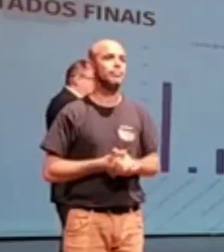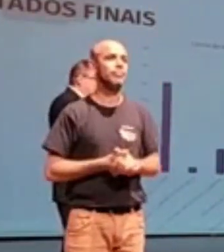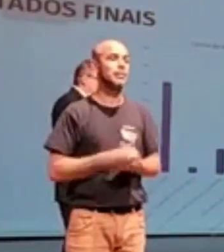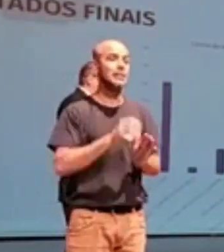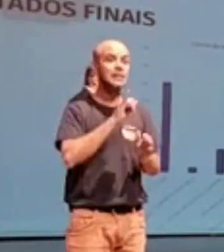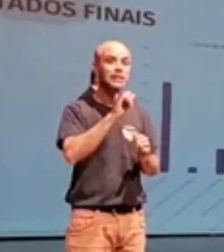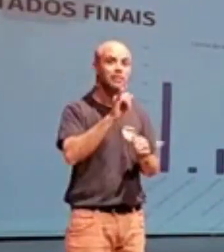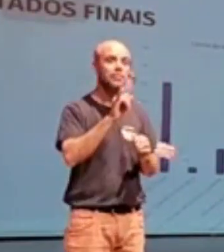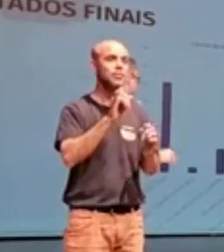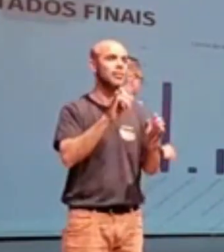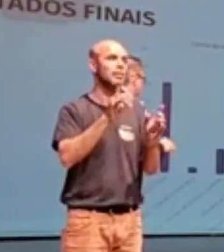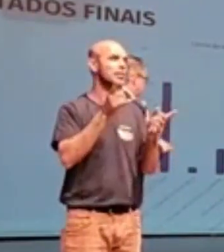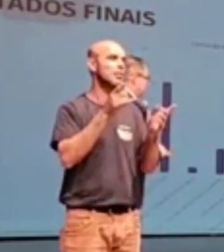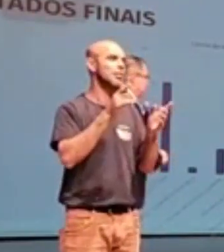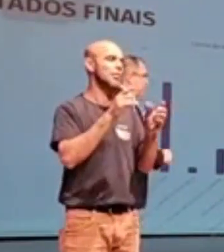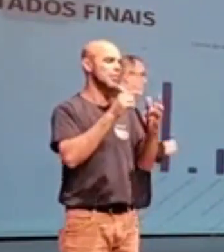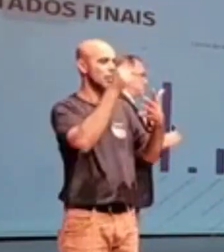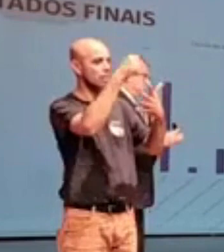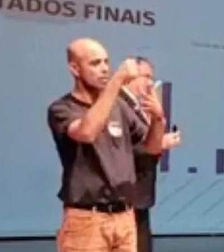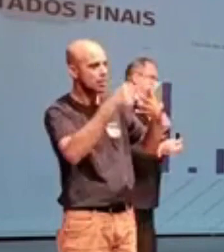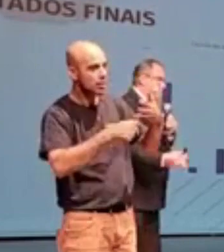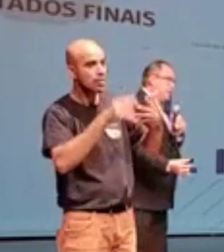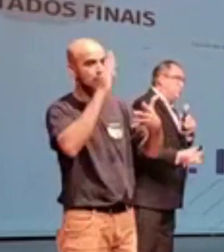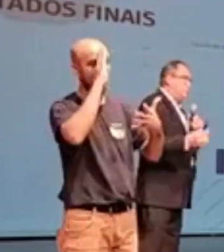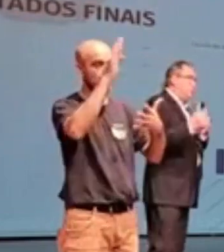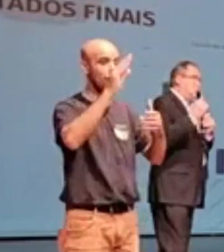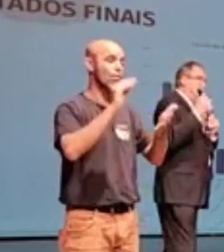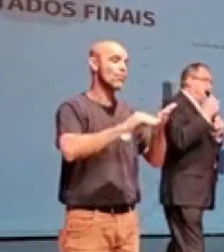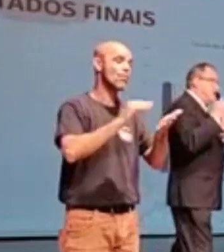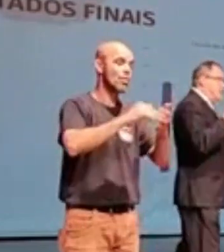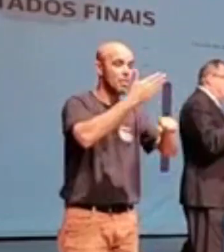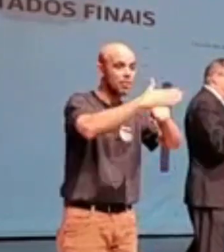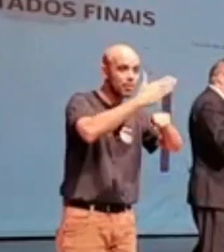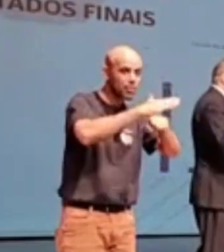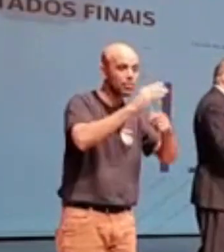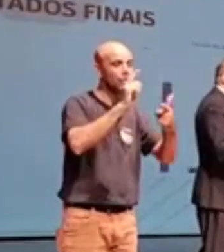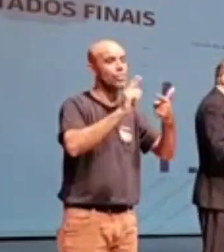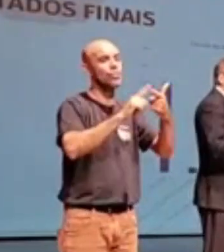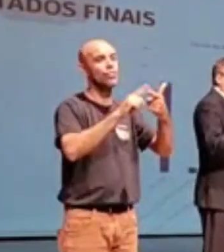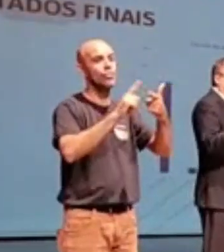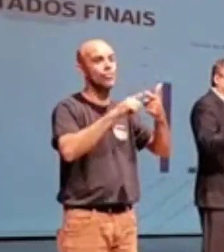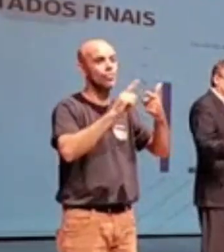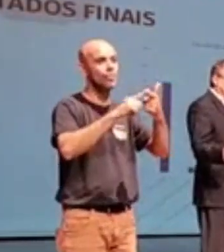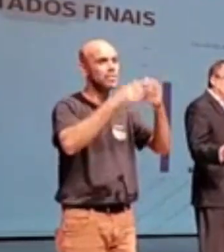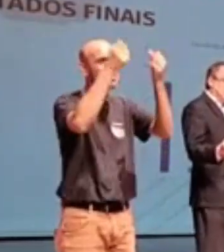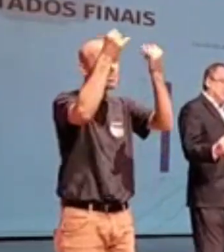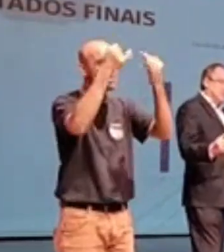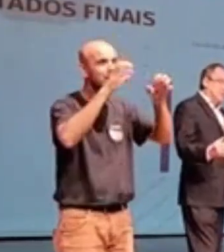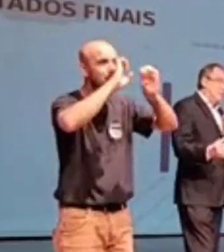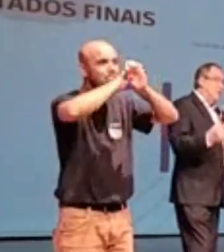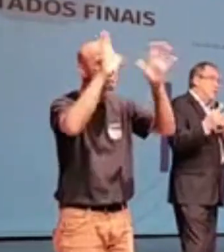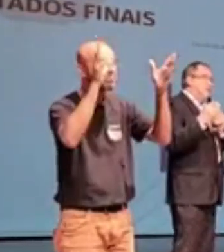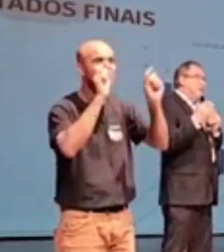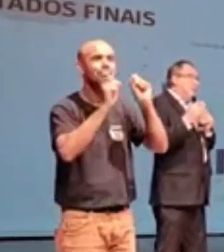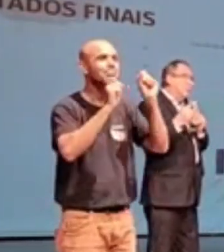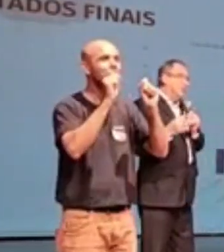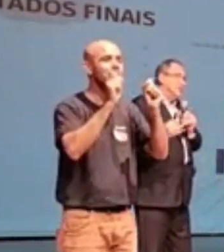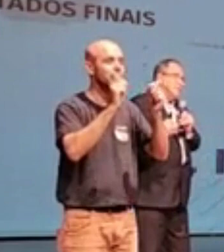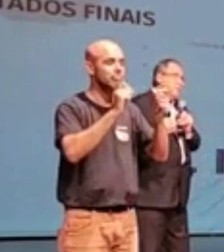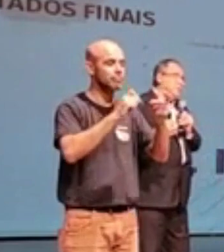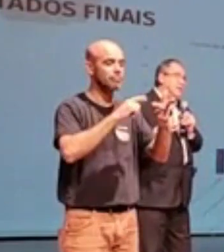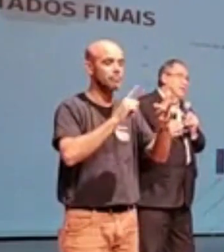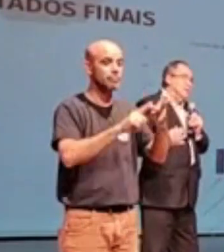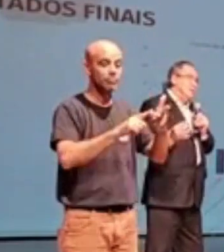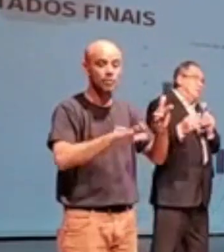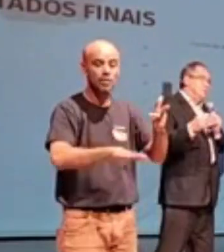Se falar dessas causas, são as causas principais: falta de treinamento, falta de codificação, que pode ser codificação. Quando a